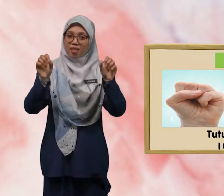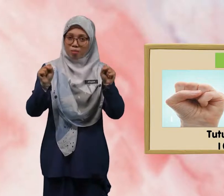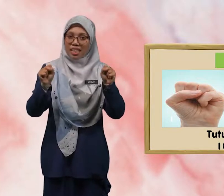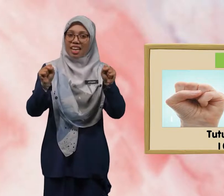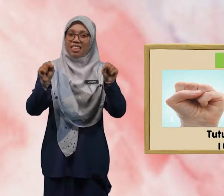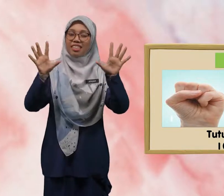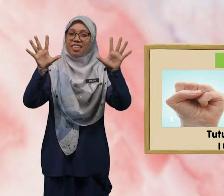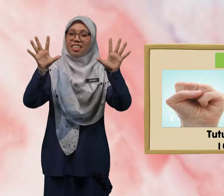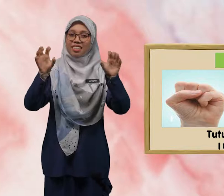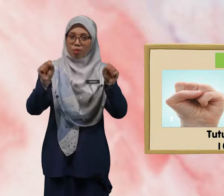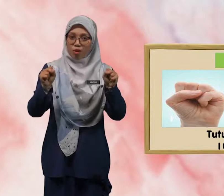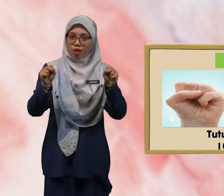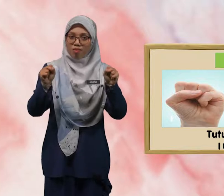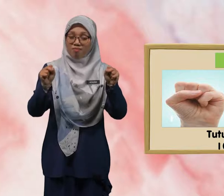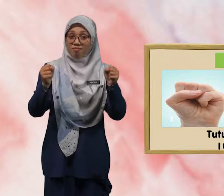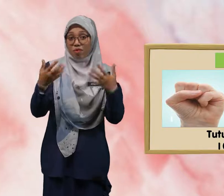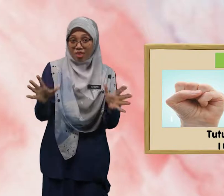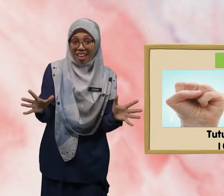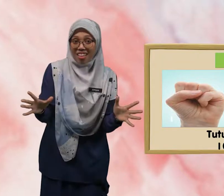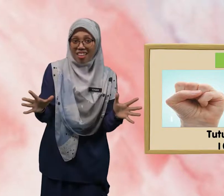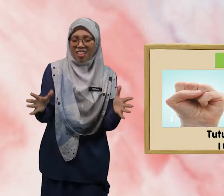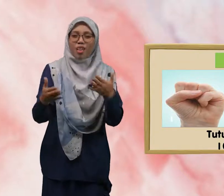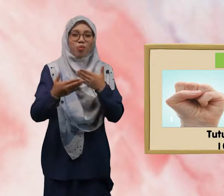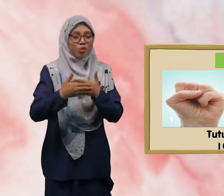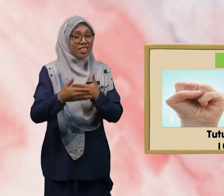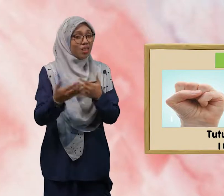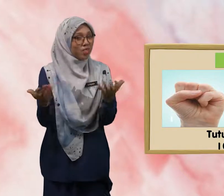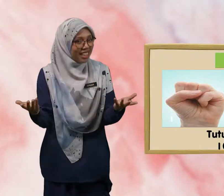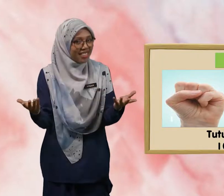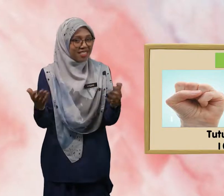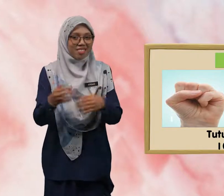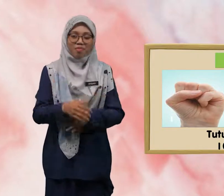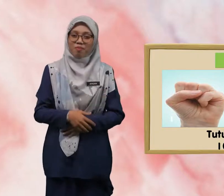123456789 10 sudah mudah Oke